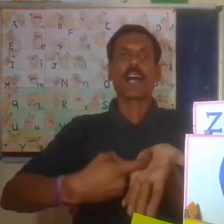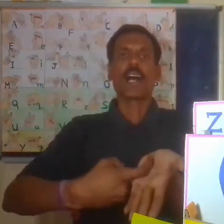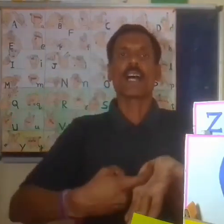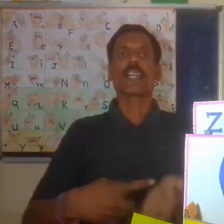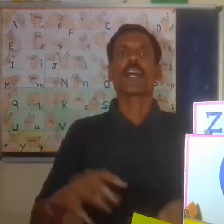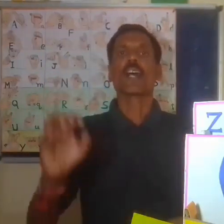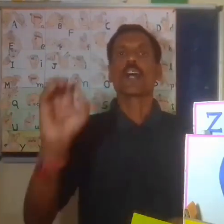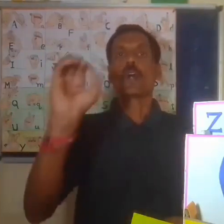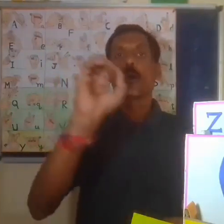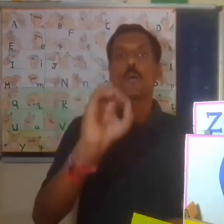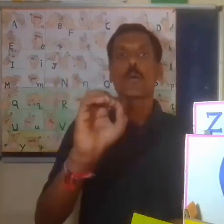R, O.